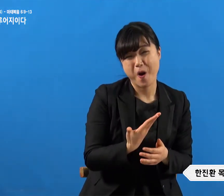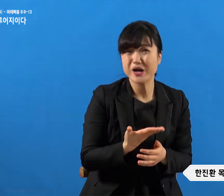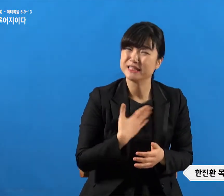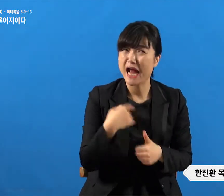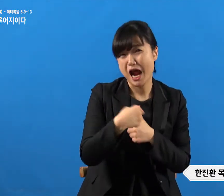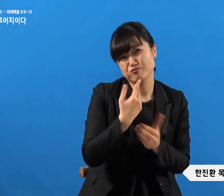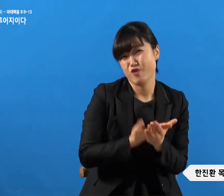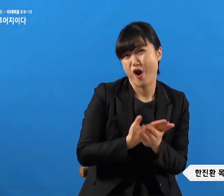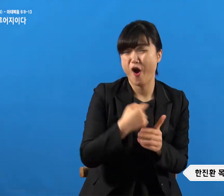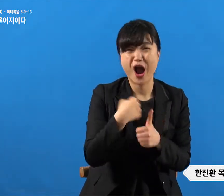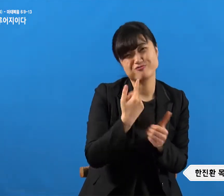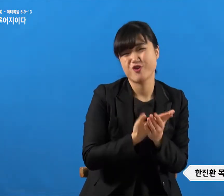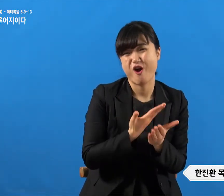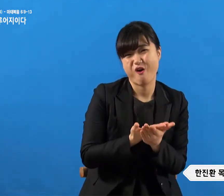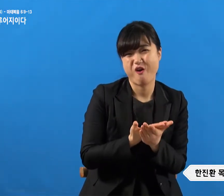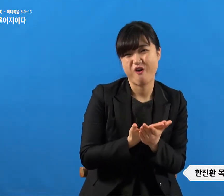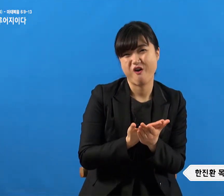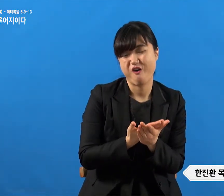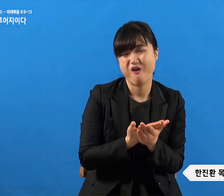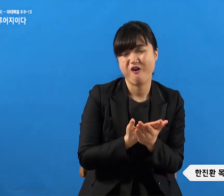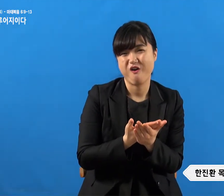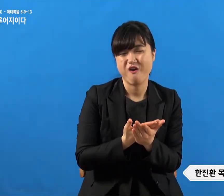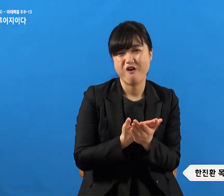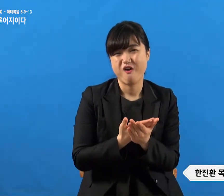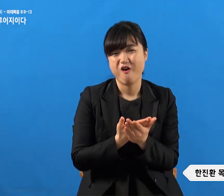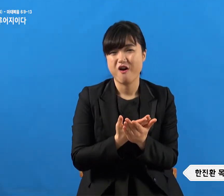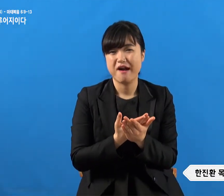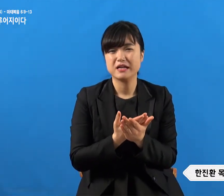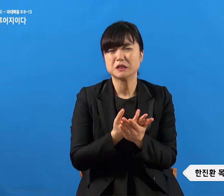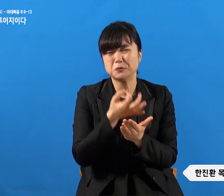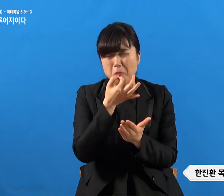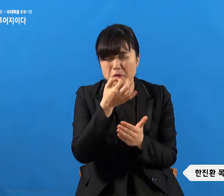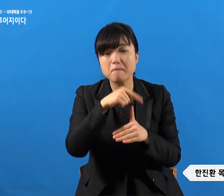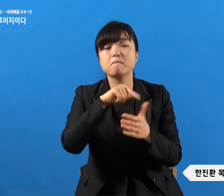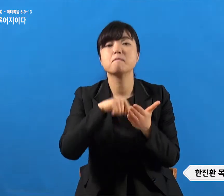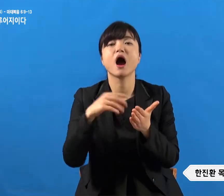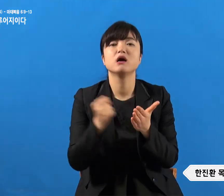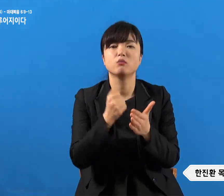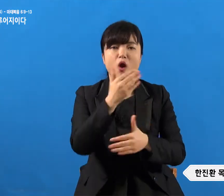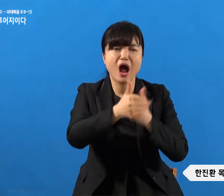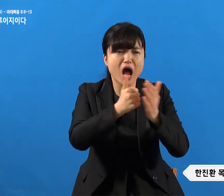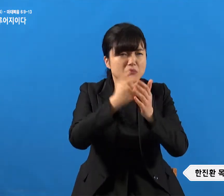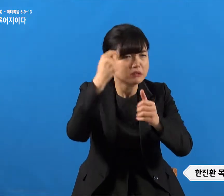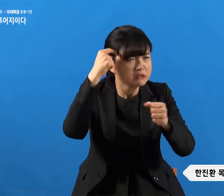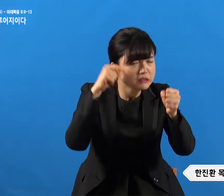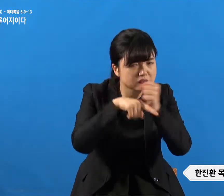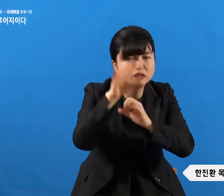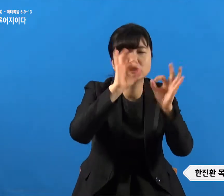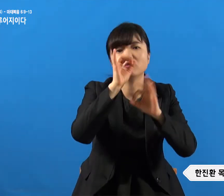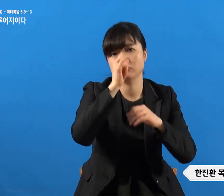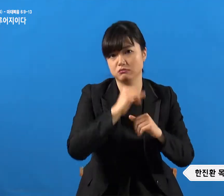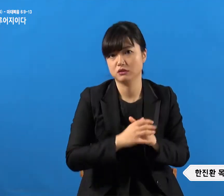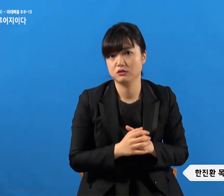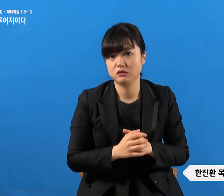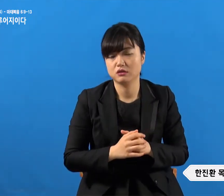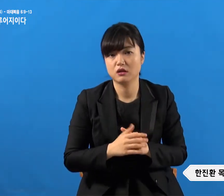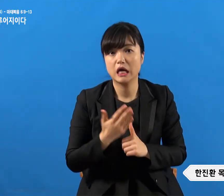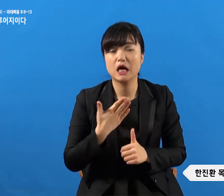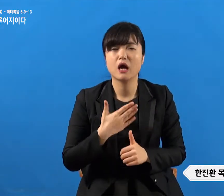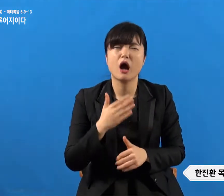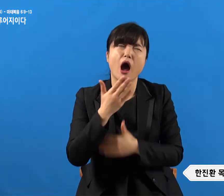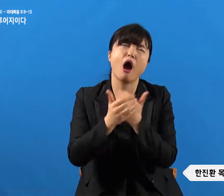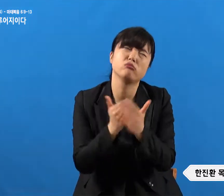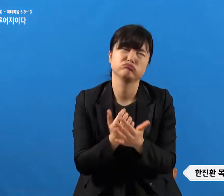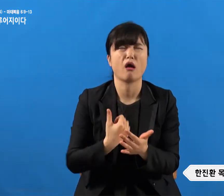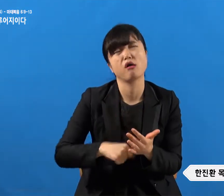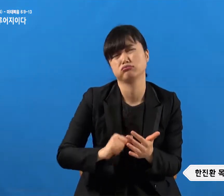않습니까? 좀 가르쳐 주십시오. 그런 마음으로 하나님의 뜻을 찾는 것입니다. 내 아들